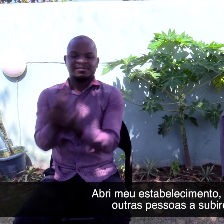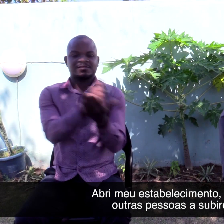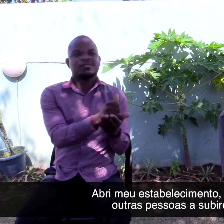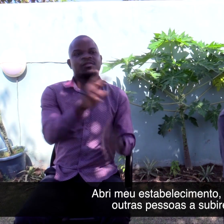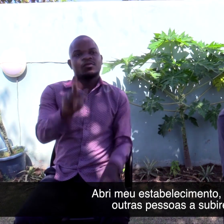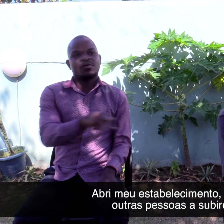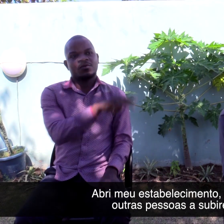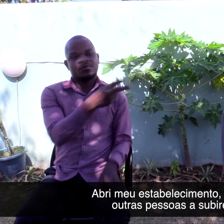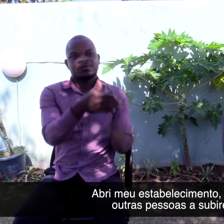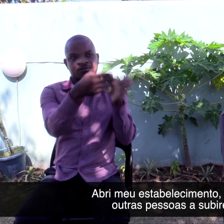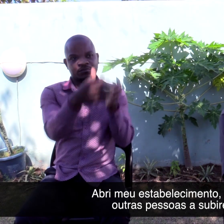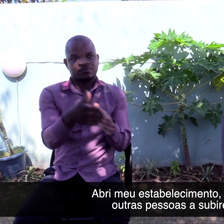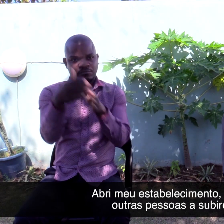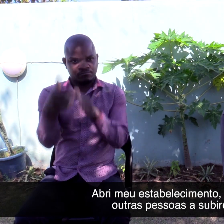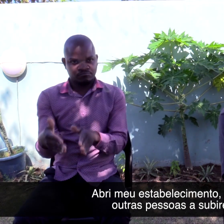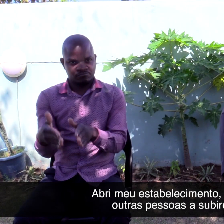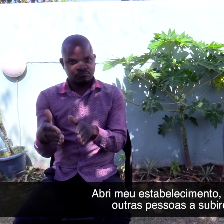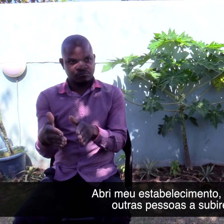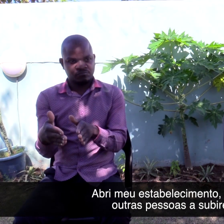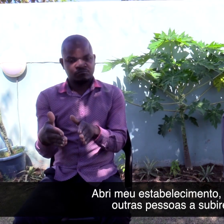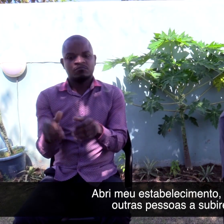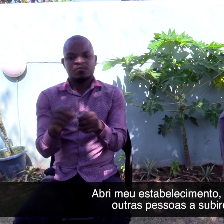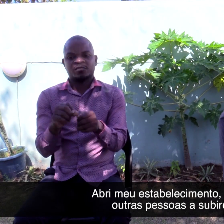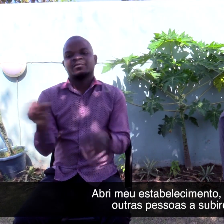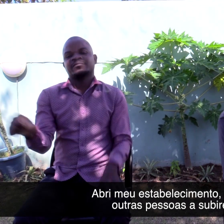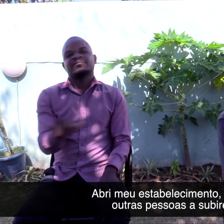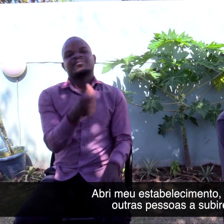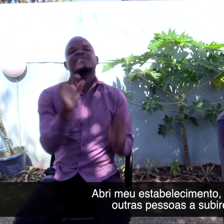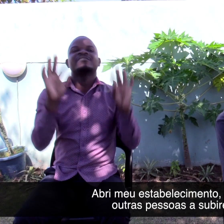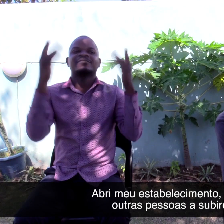como é que podem subir na vida.